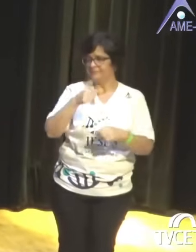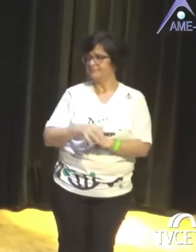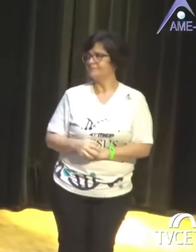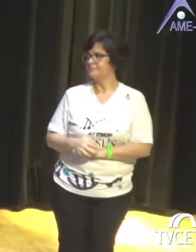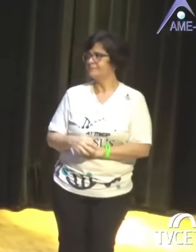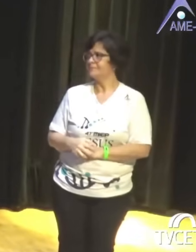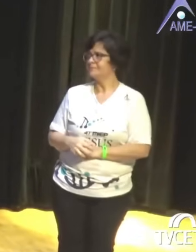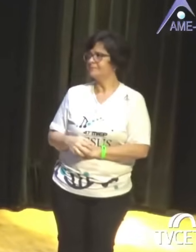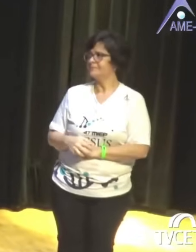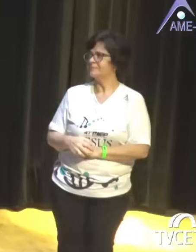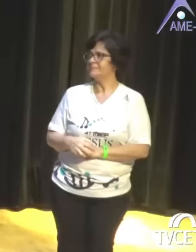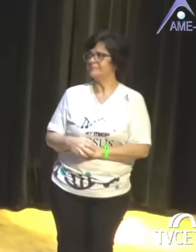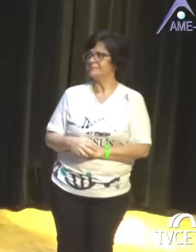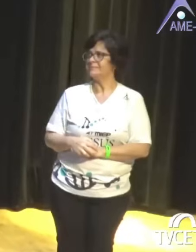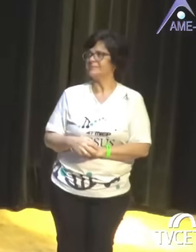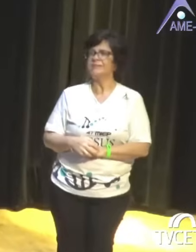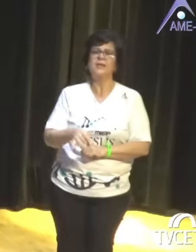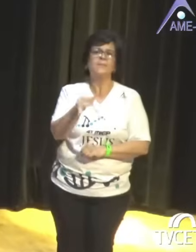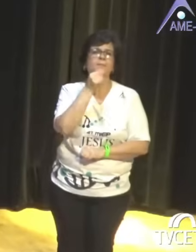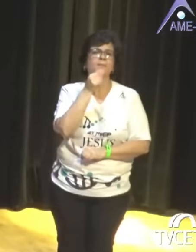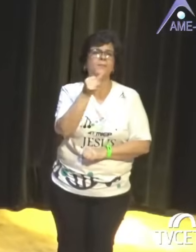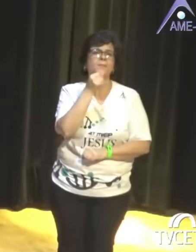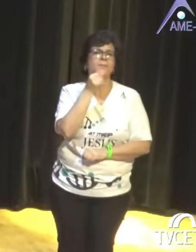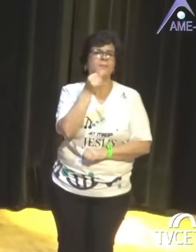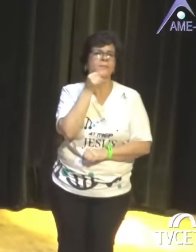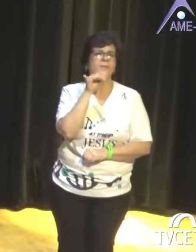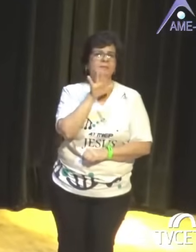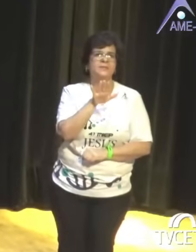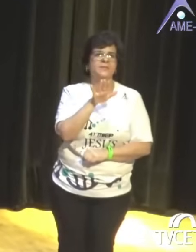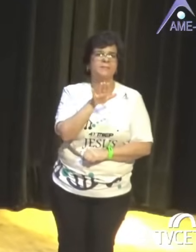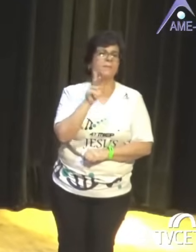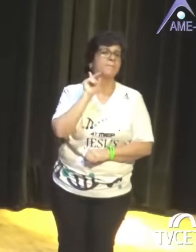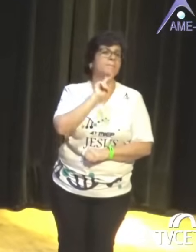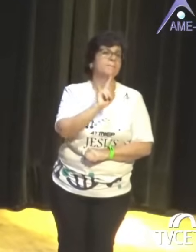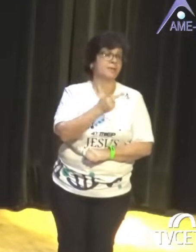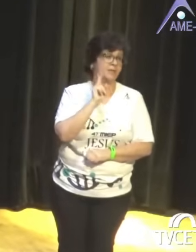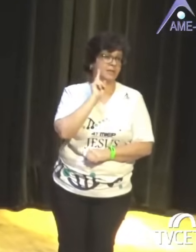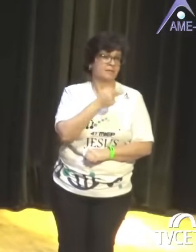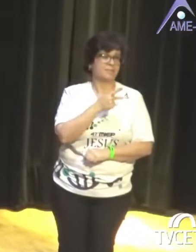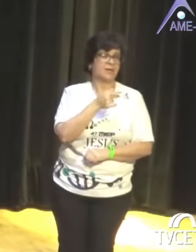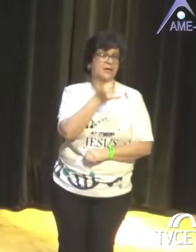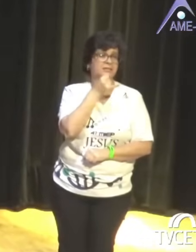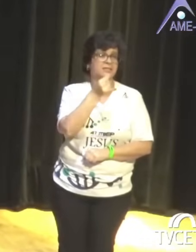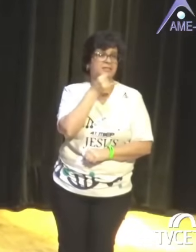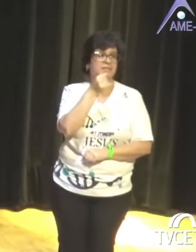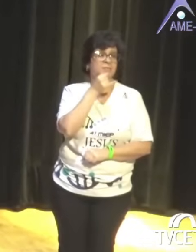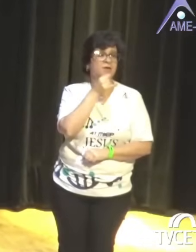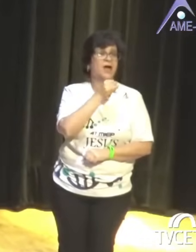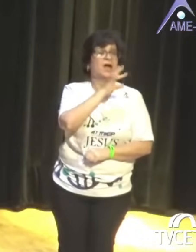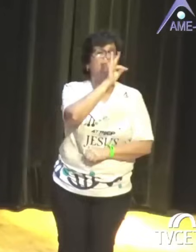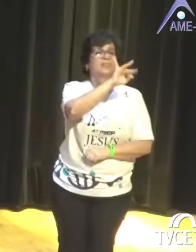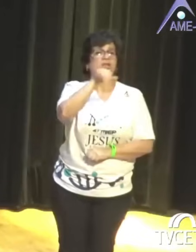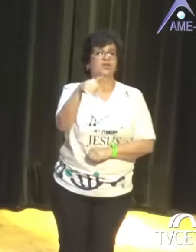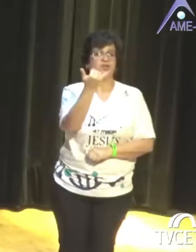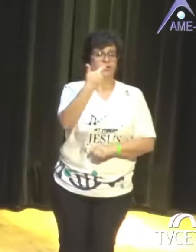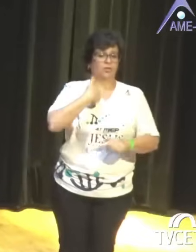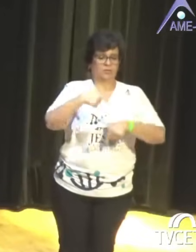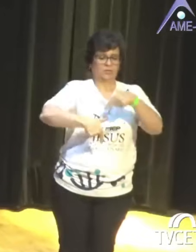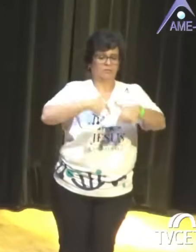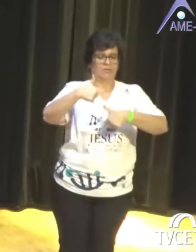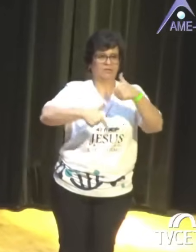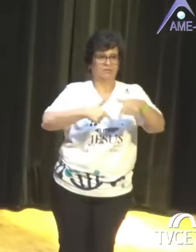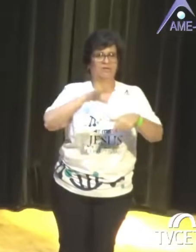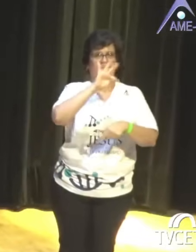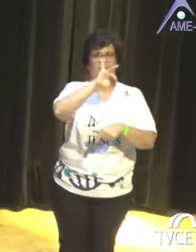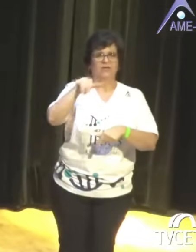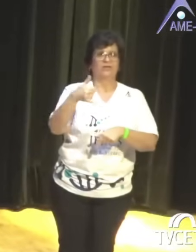funcionários 30 1 eu vou te dar um exemplo aqui de Minas Gerais eu vou te dar o exemplo do tribunal de justiça que é onde eu